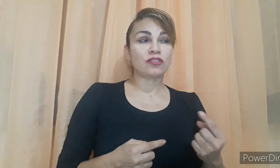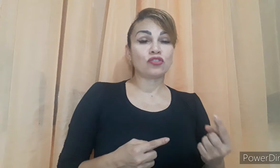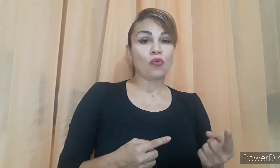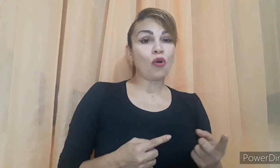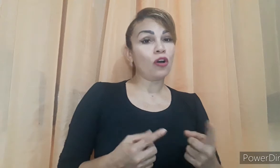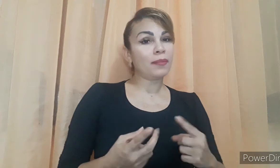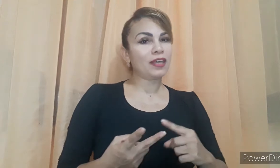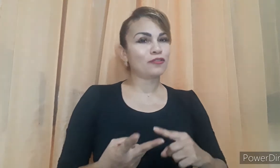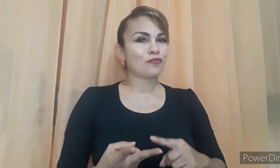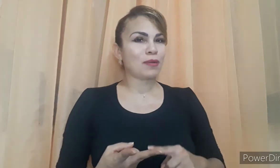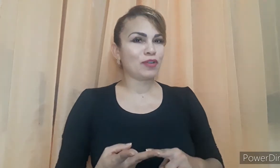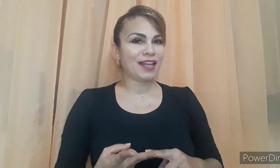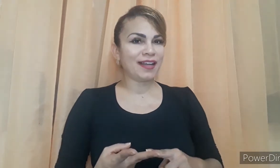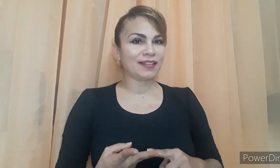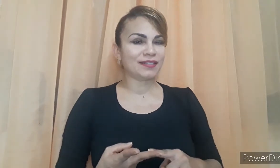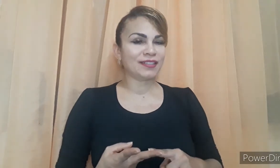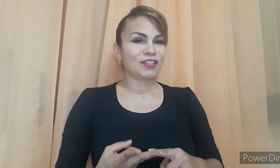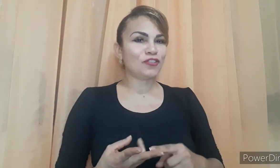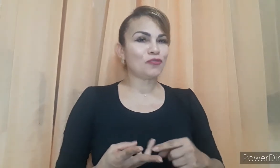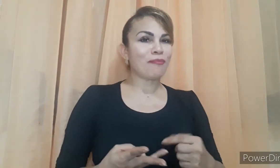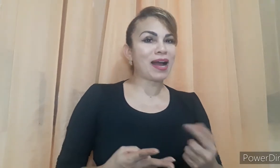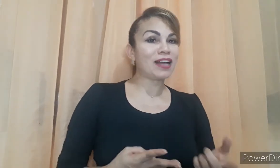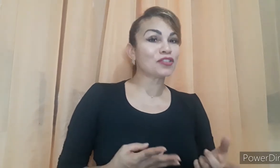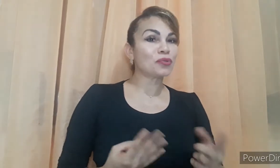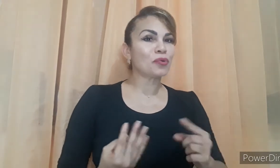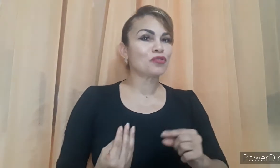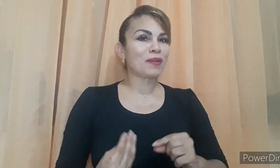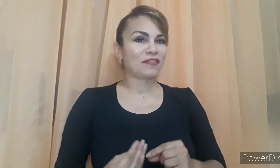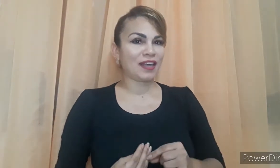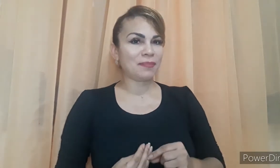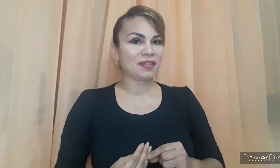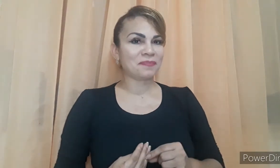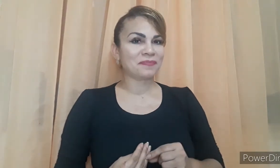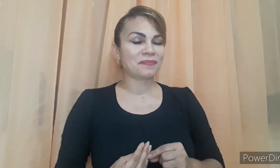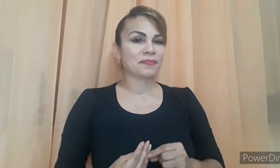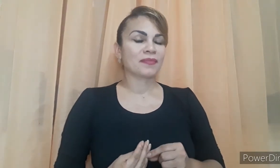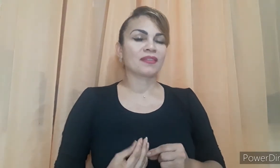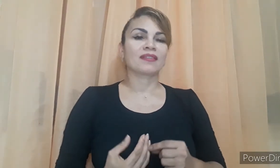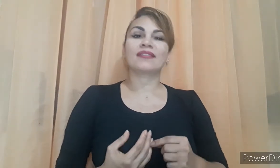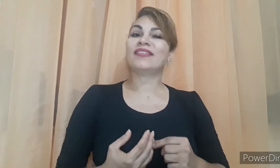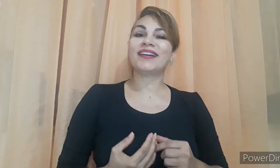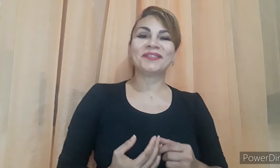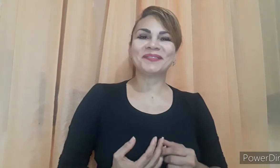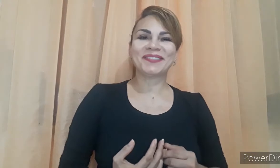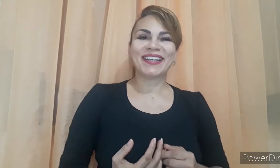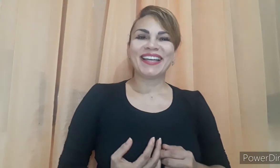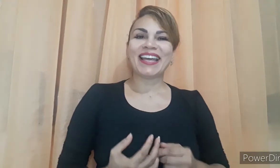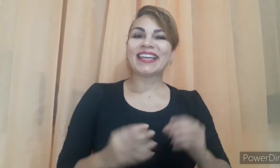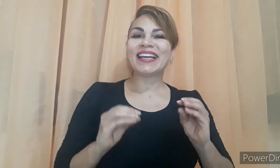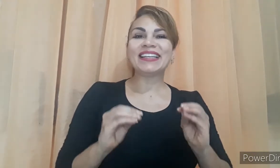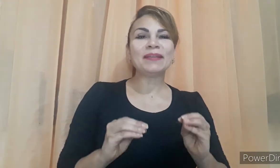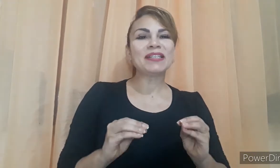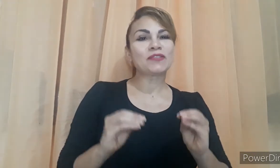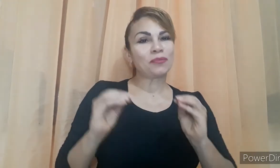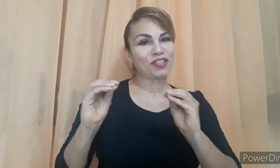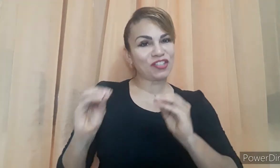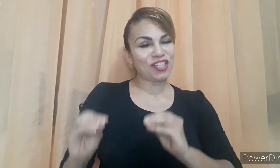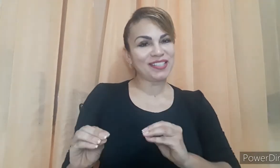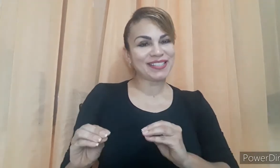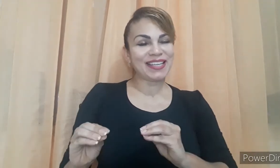de um homem ou de uma mulher, de um macho ou de uma fêmea? Não. É que a Libras, como eu já disse,